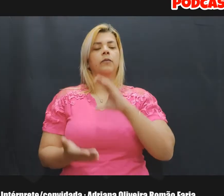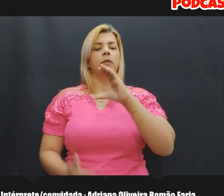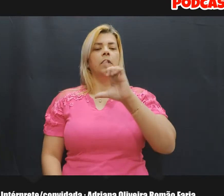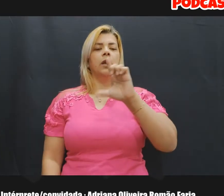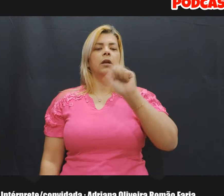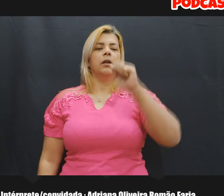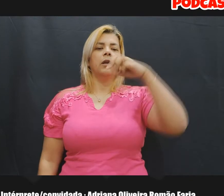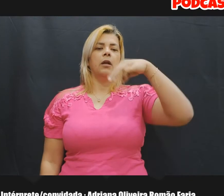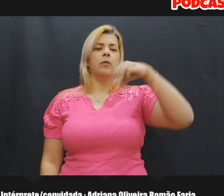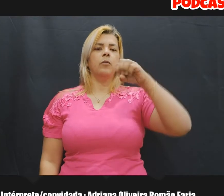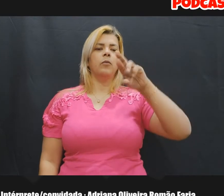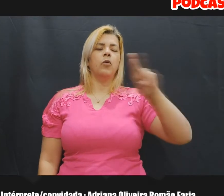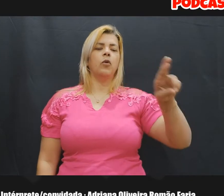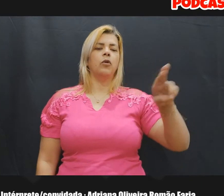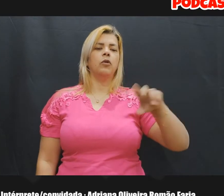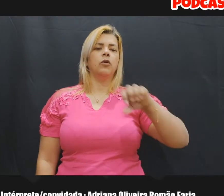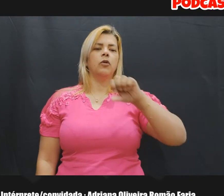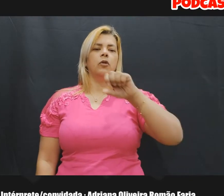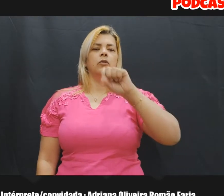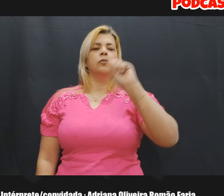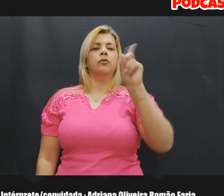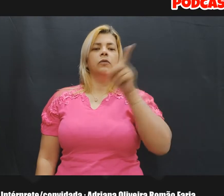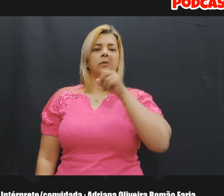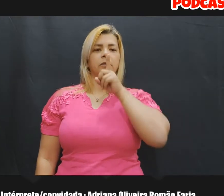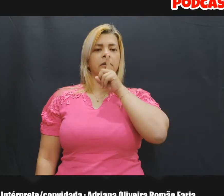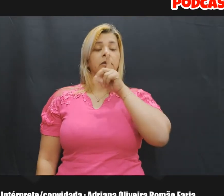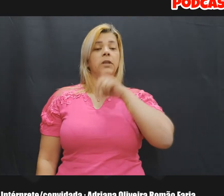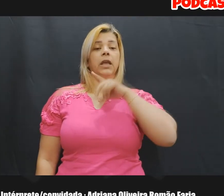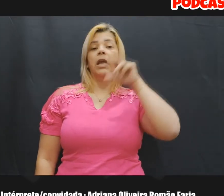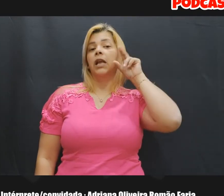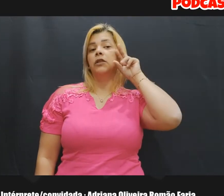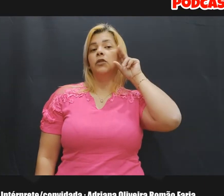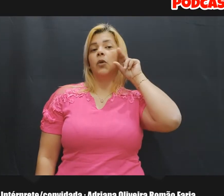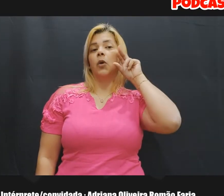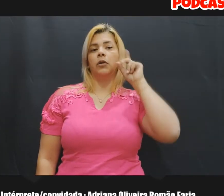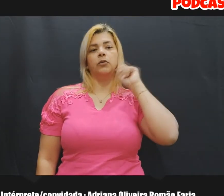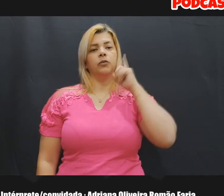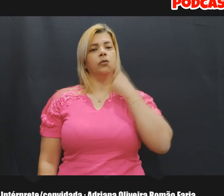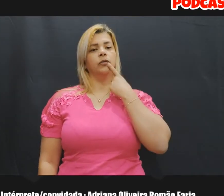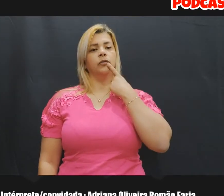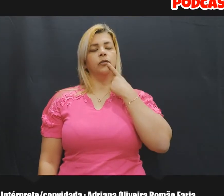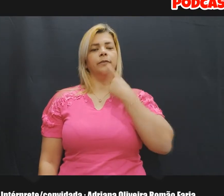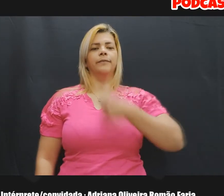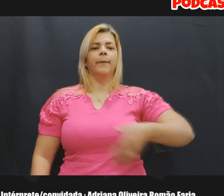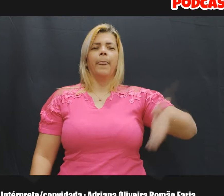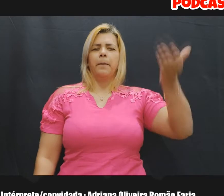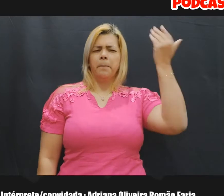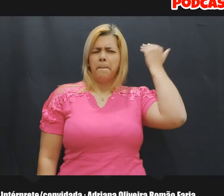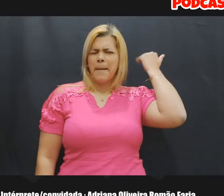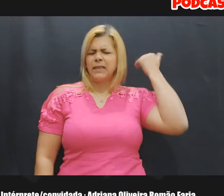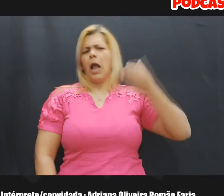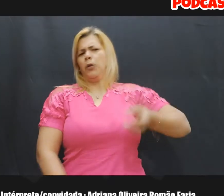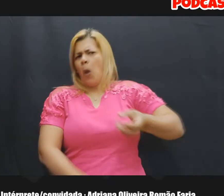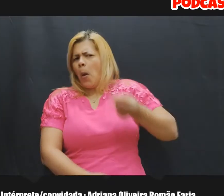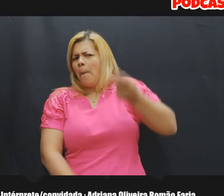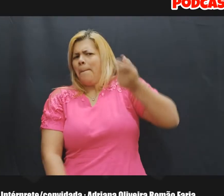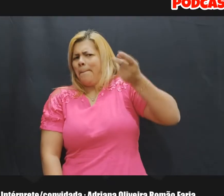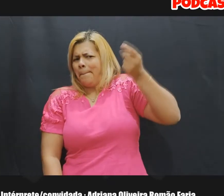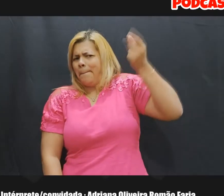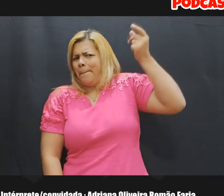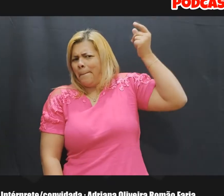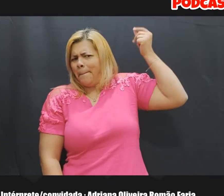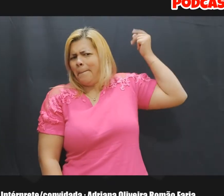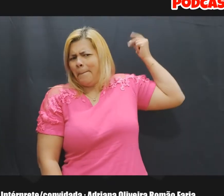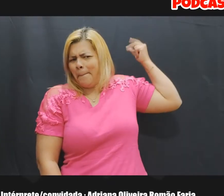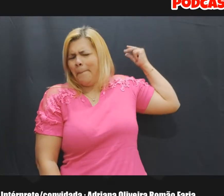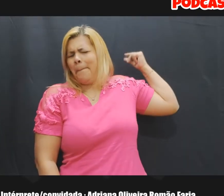Silêncio. Ali conta a história dos surdos. Quando os surdos nasciam, há décadas,